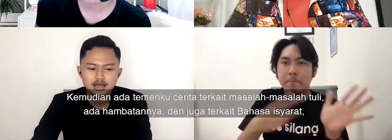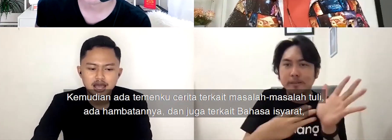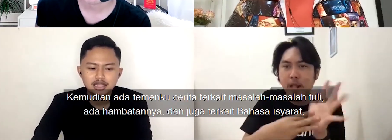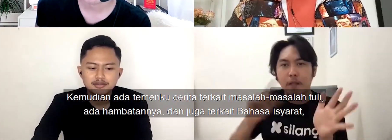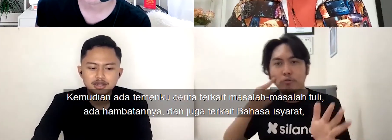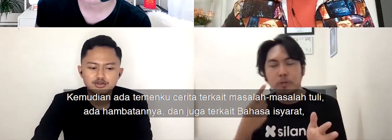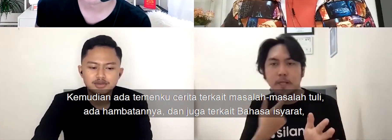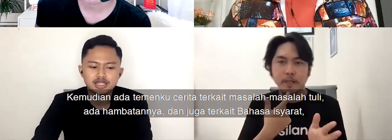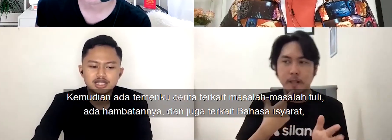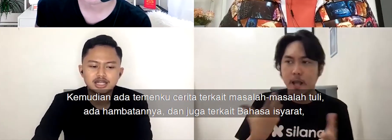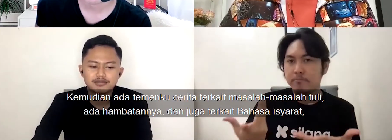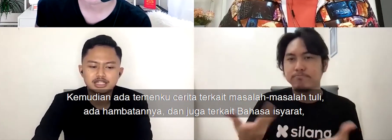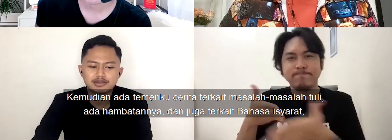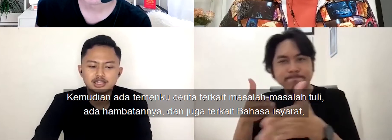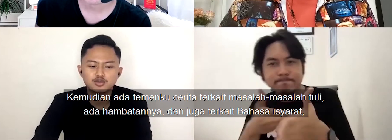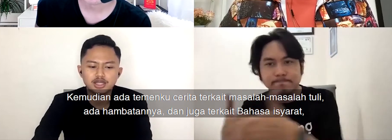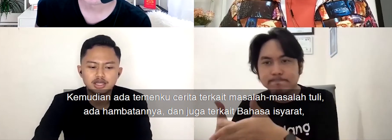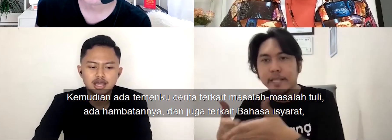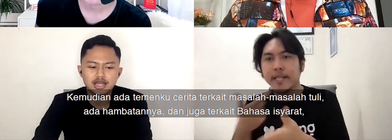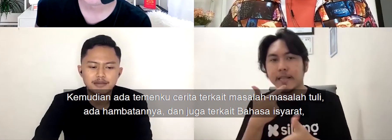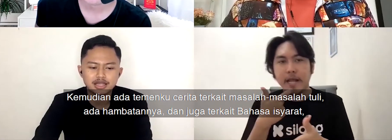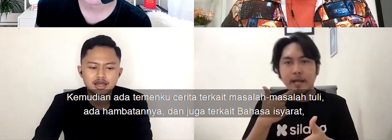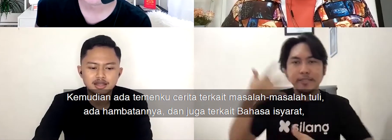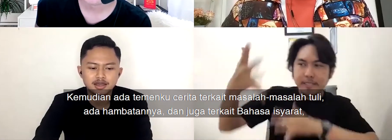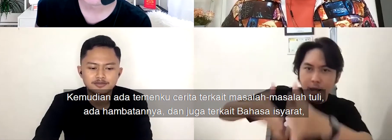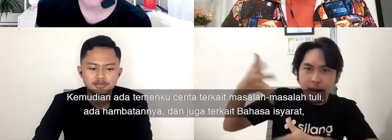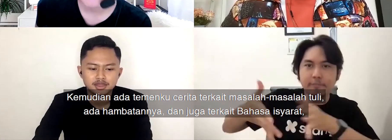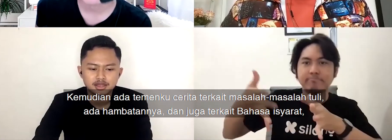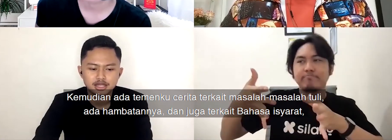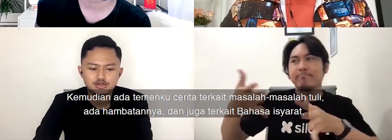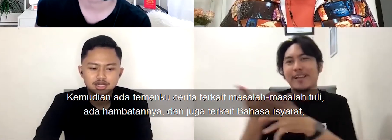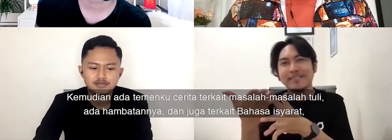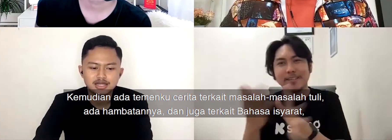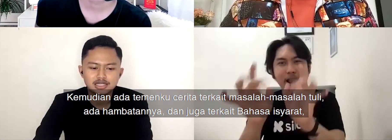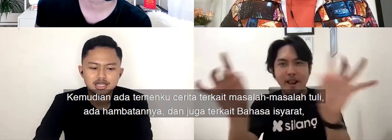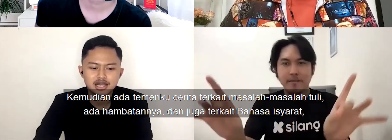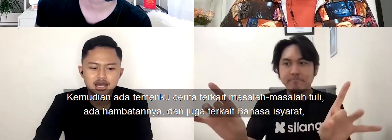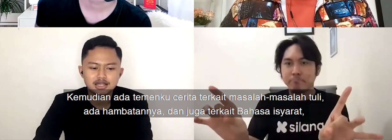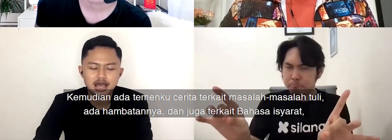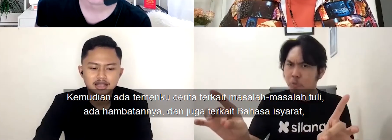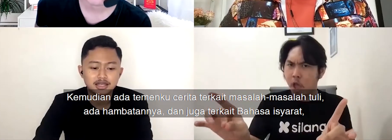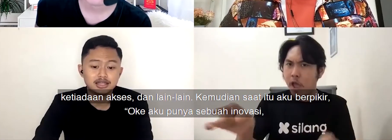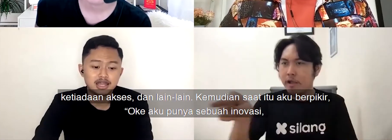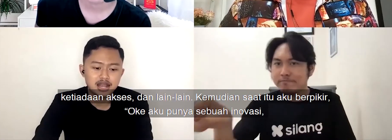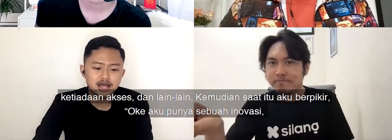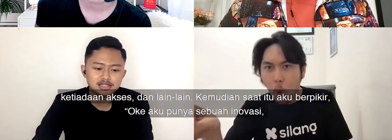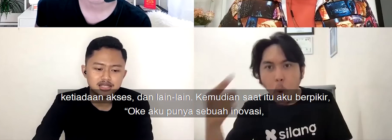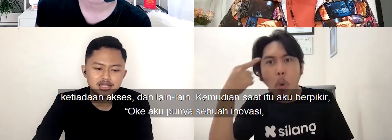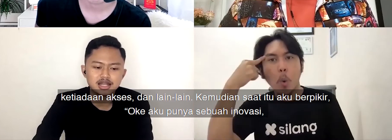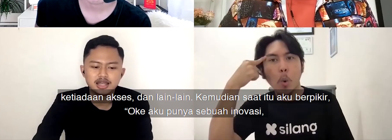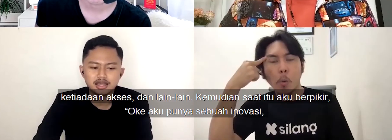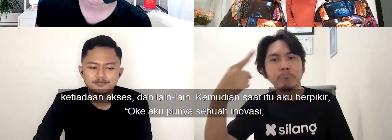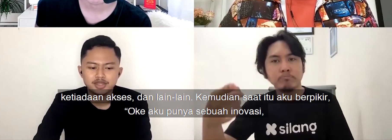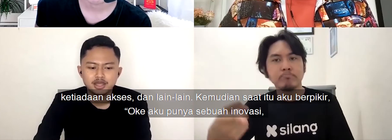ada temanku bercerita tentang masa-masa tuli ada hambatannya dan juga terkait bahasa isyarat setia dan